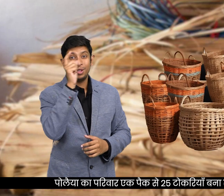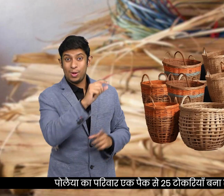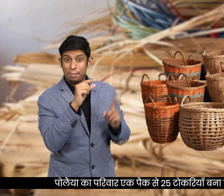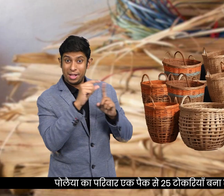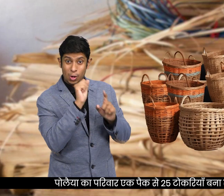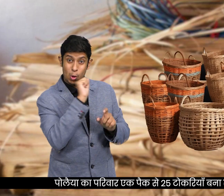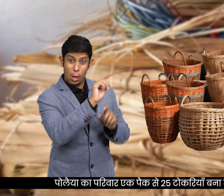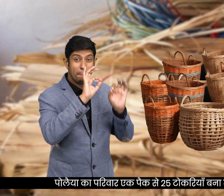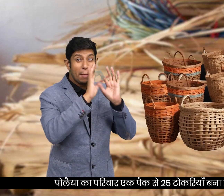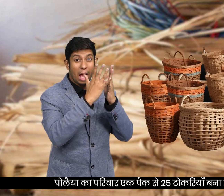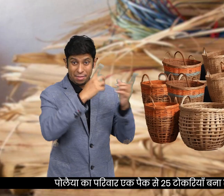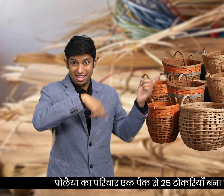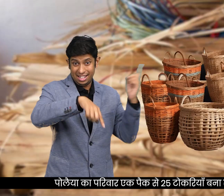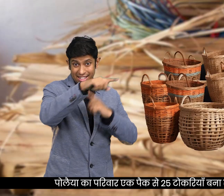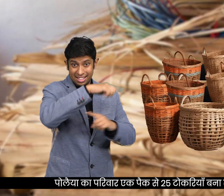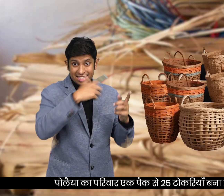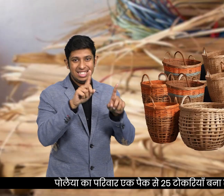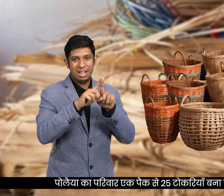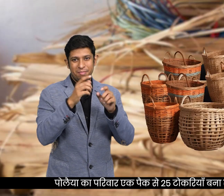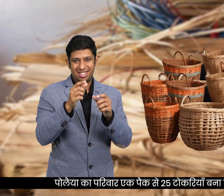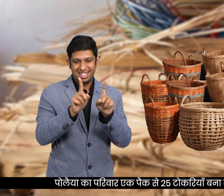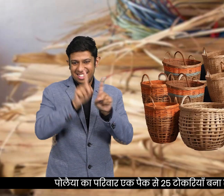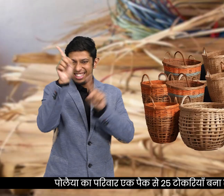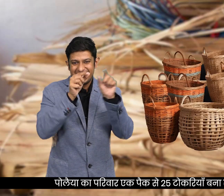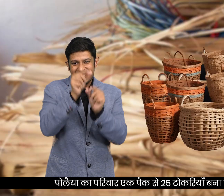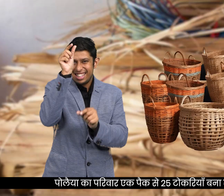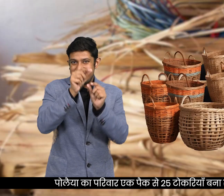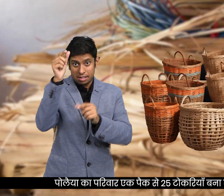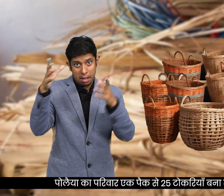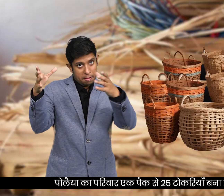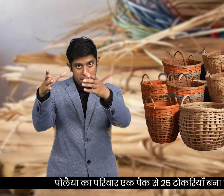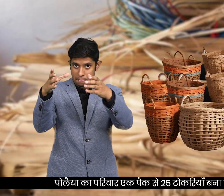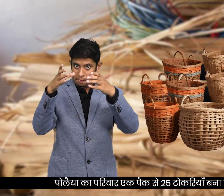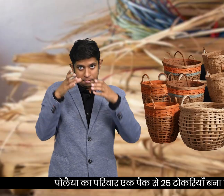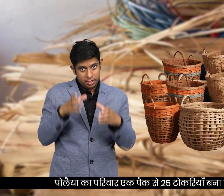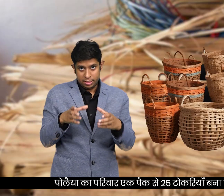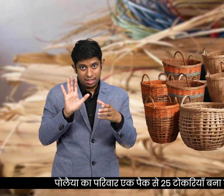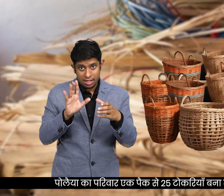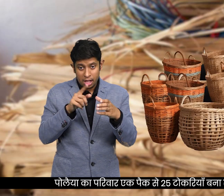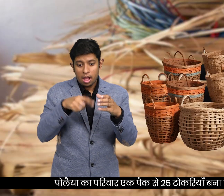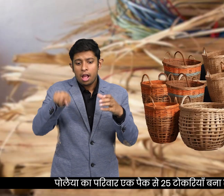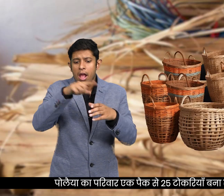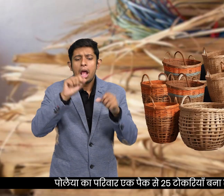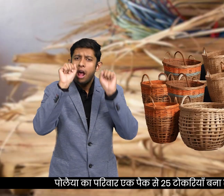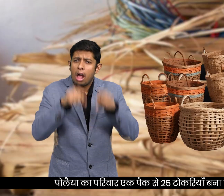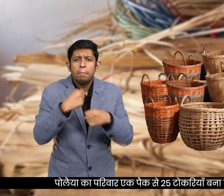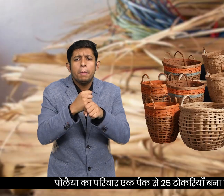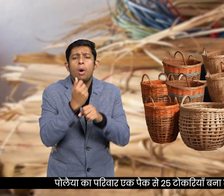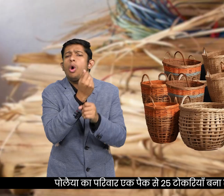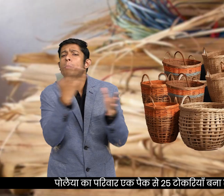पुलैया का परिवार एक पैक से 25 टोकरियां बना सकता है।